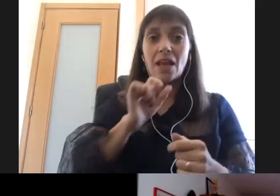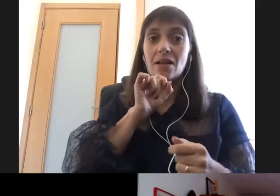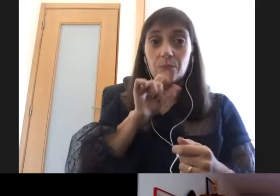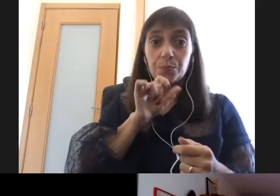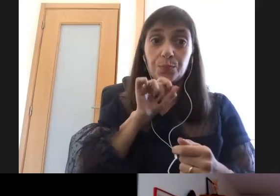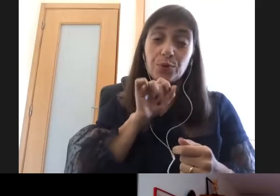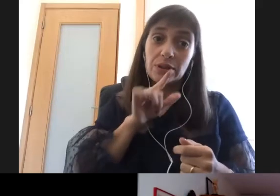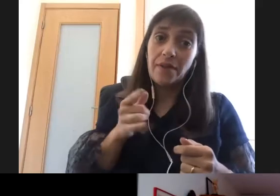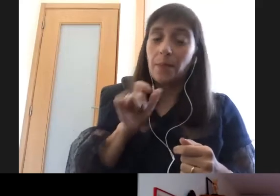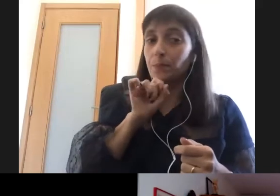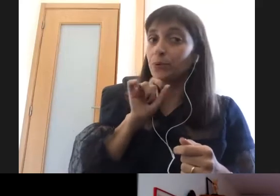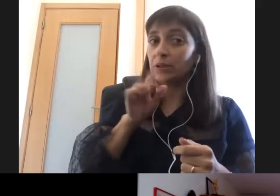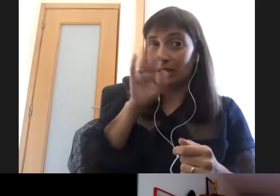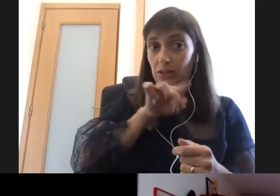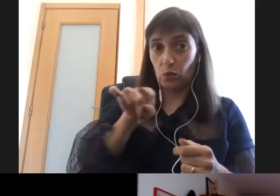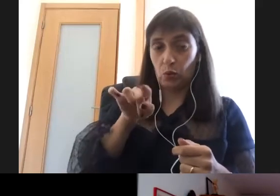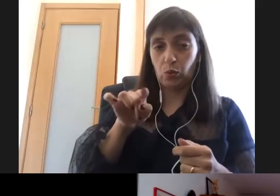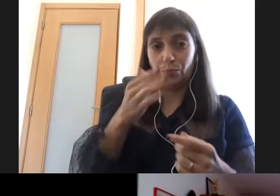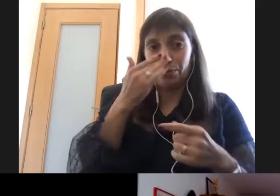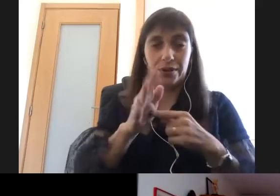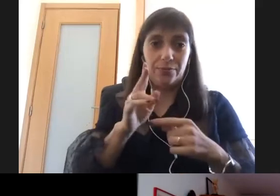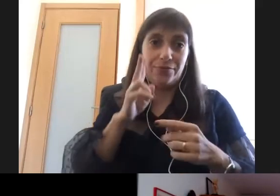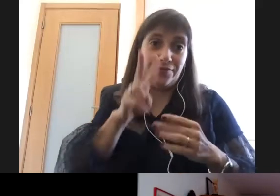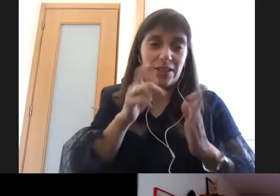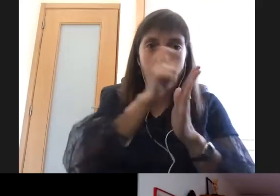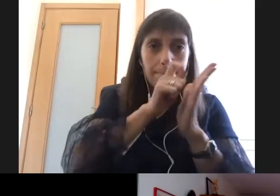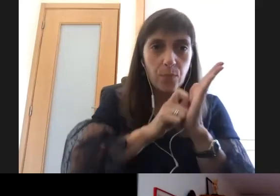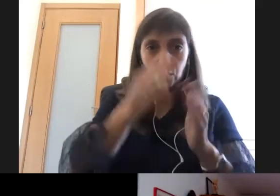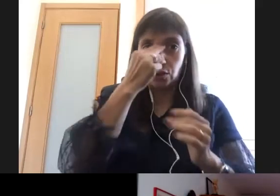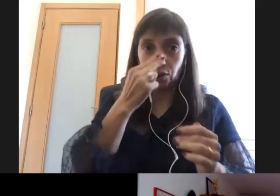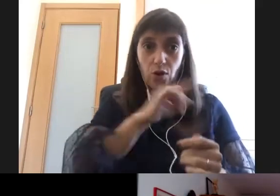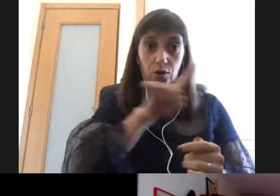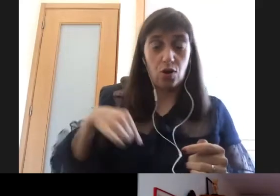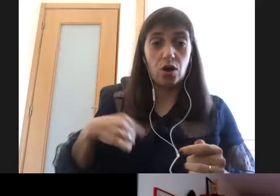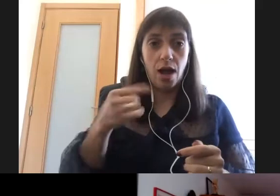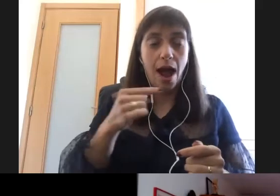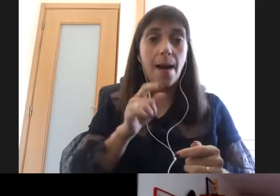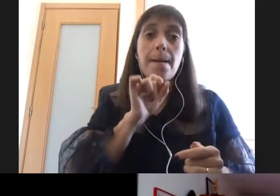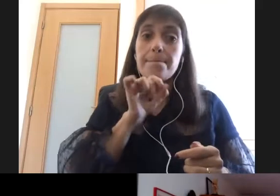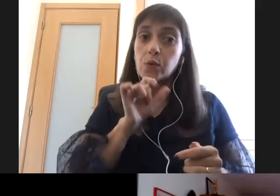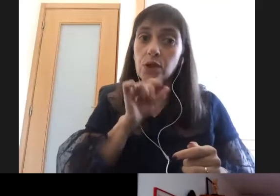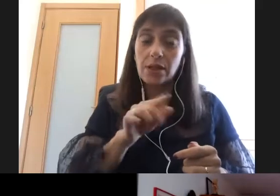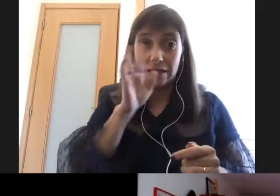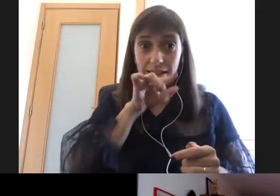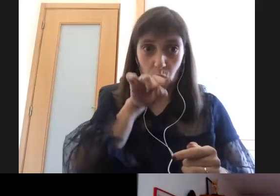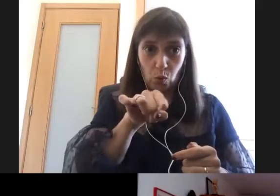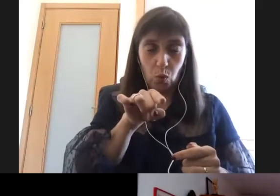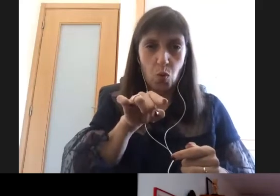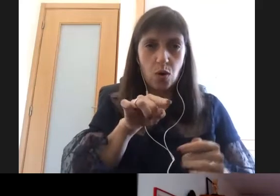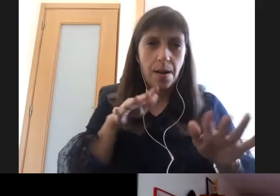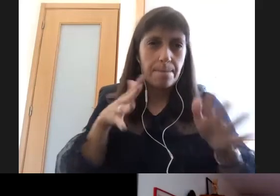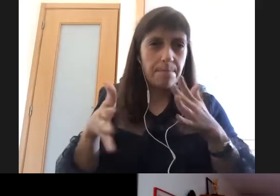Provavelmente, se você chegar pelos registros históricos que nós temos, provavelmente, se você chegar ali com